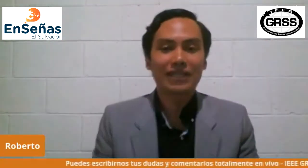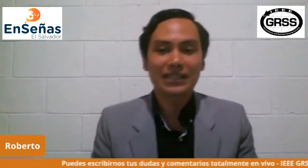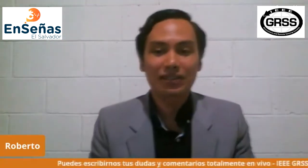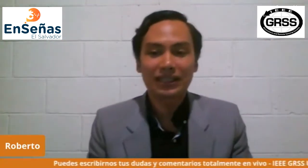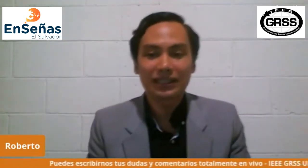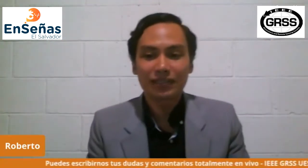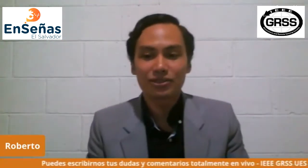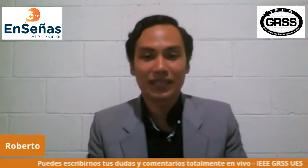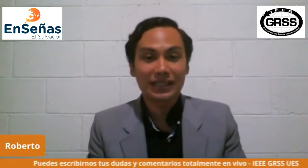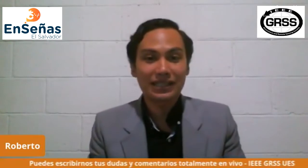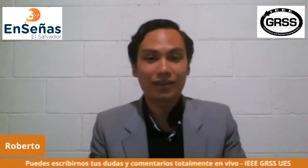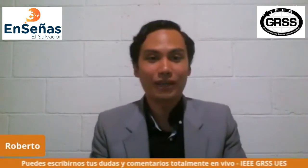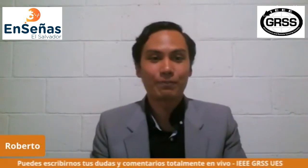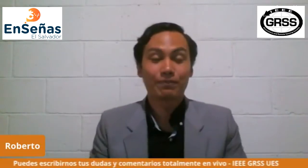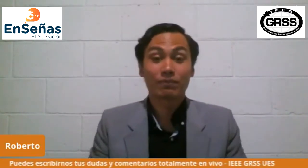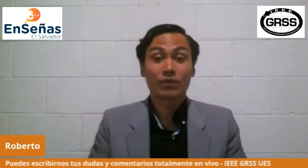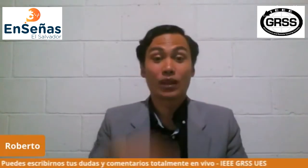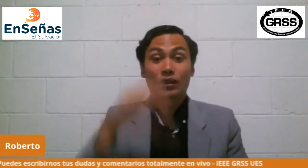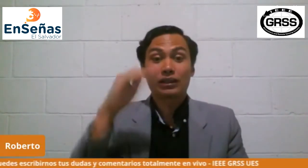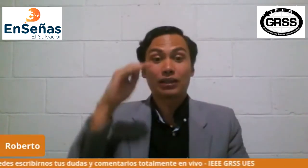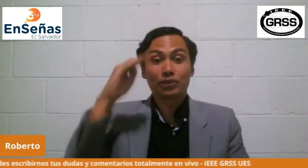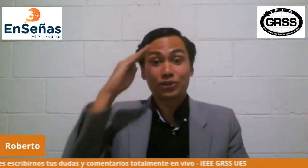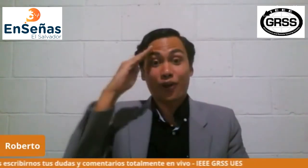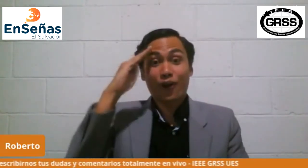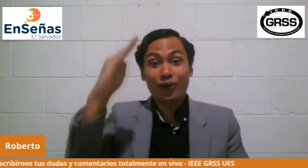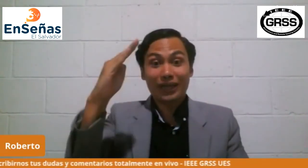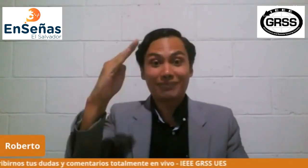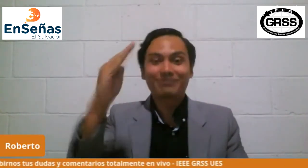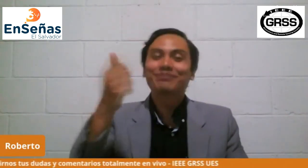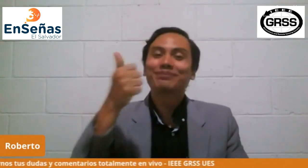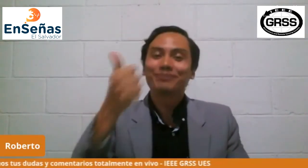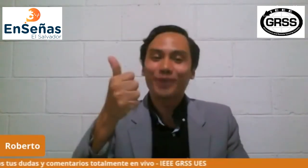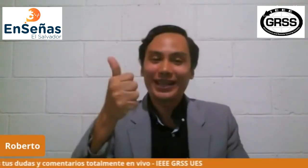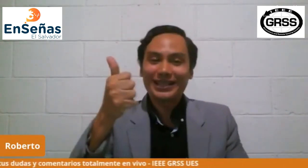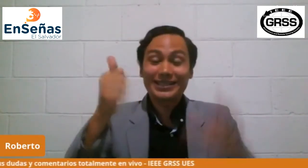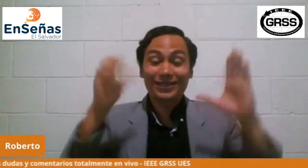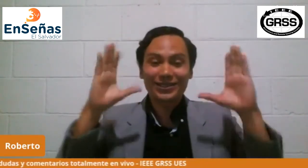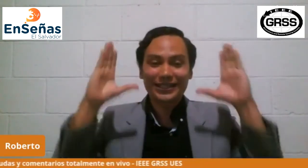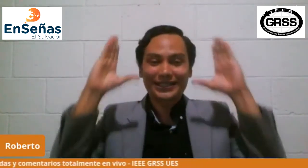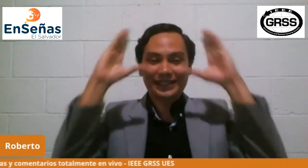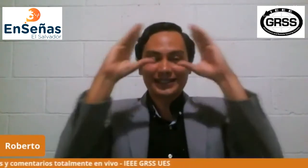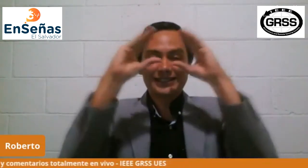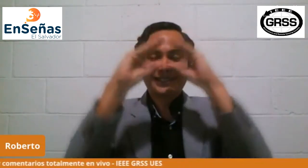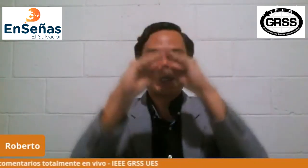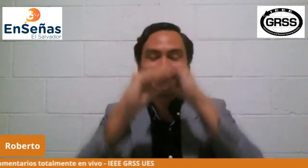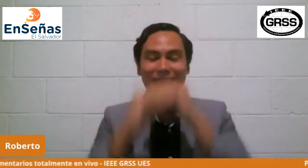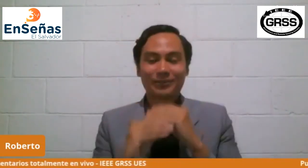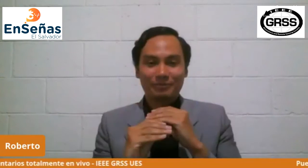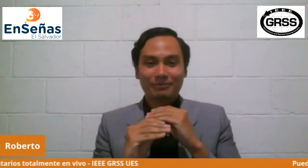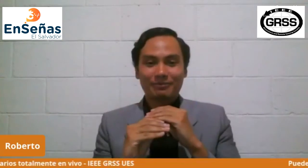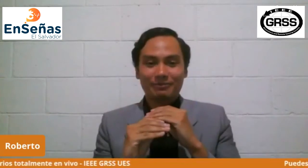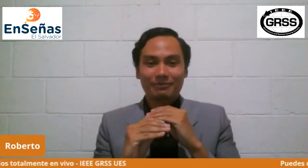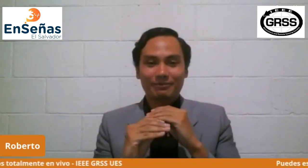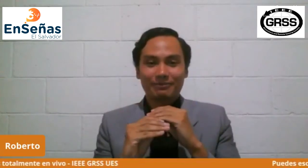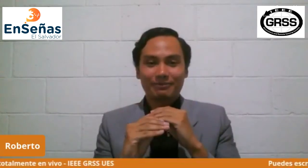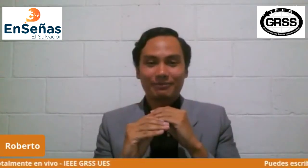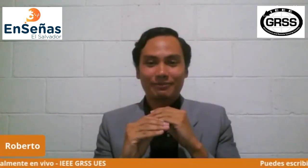Ahora, a ver si lo intentan ustedes ahora. Digamos, hola, buenas noches.